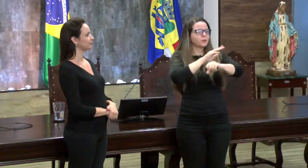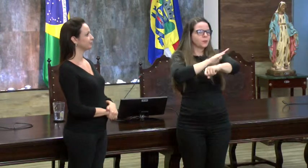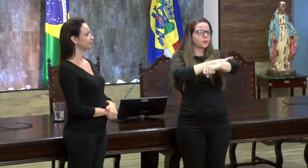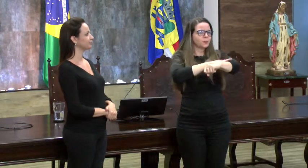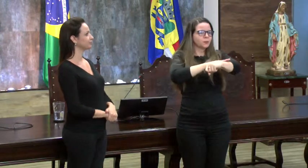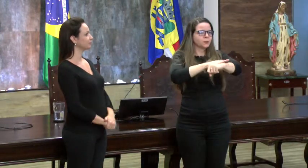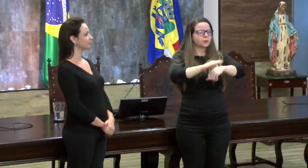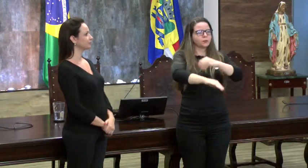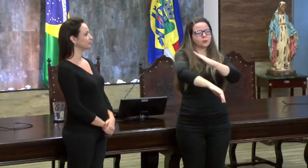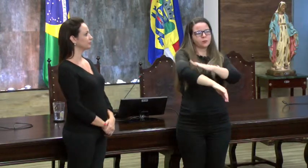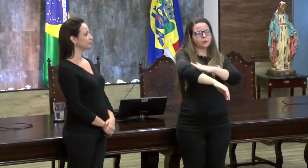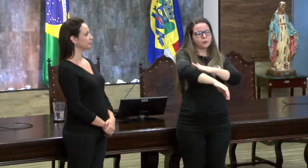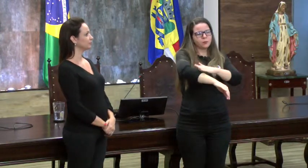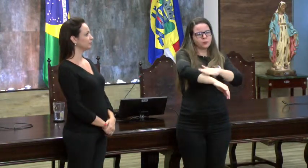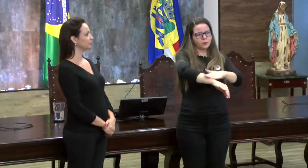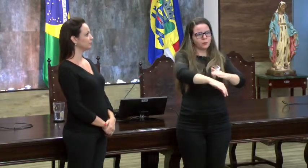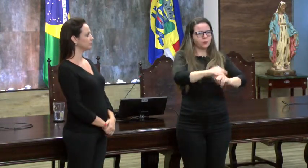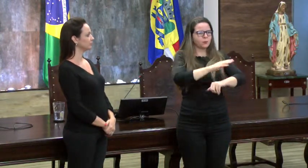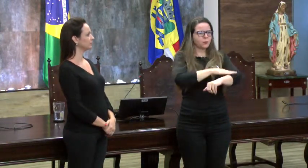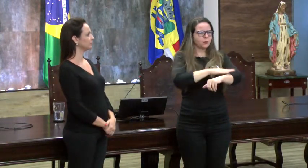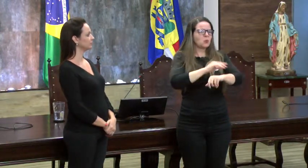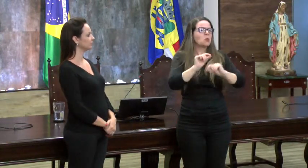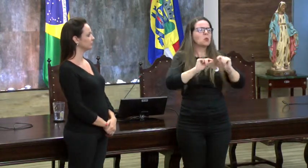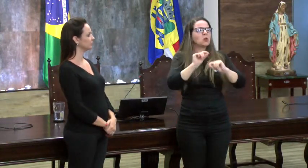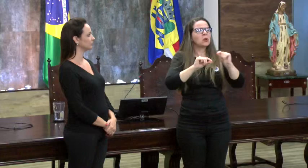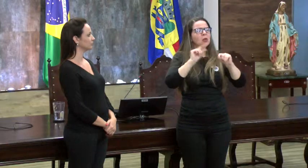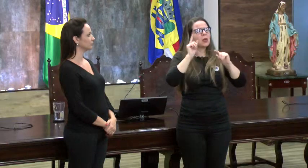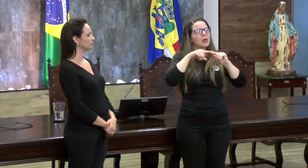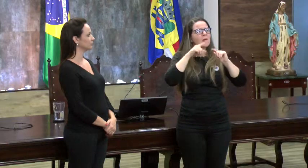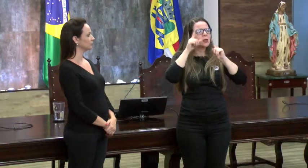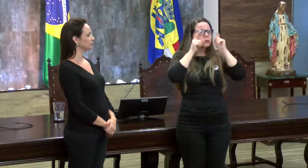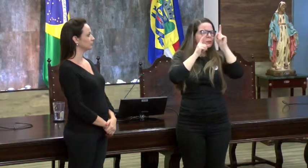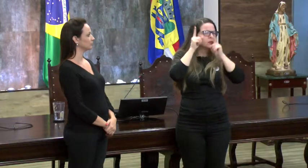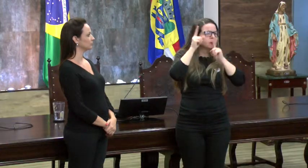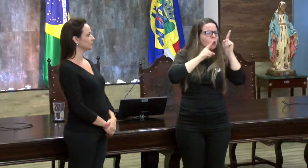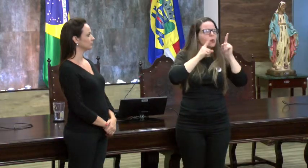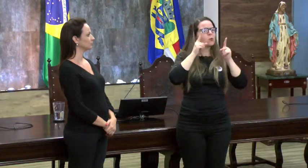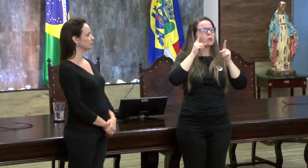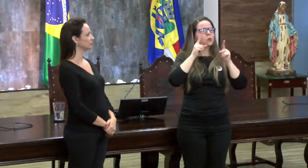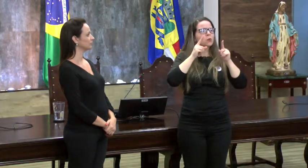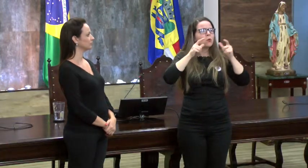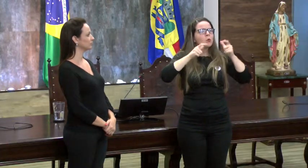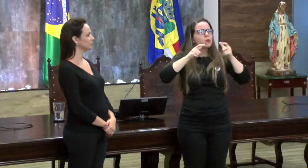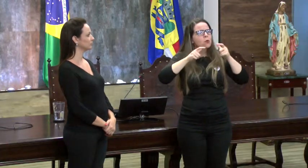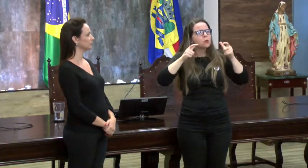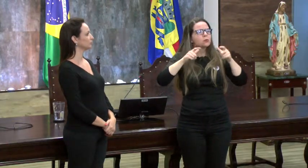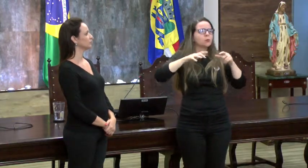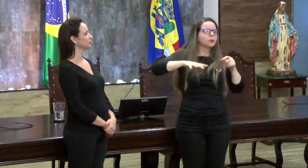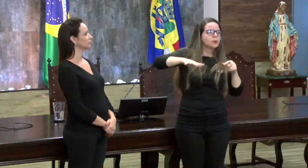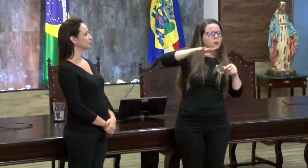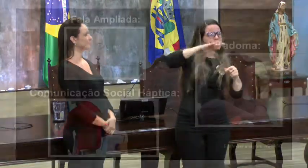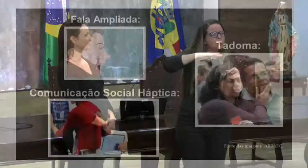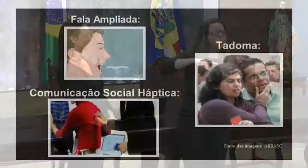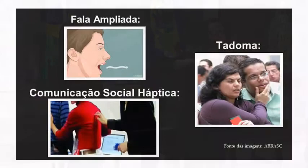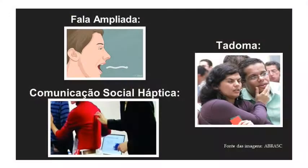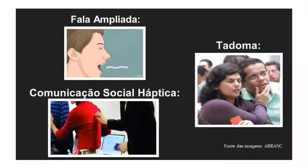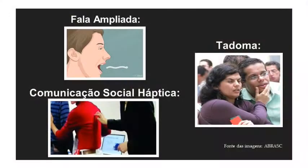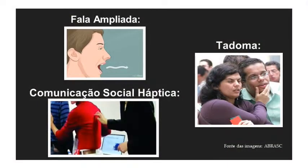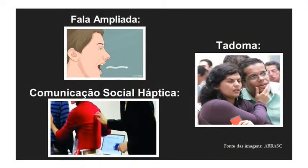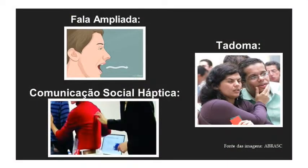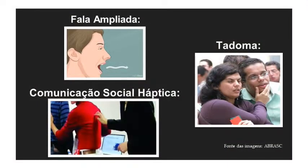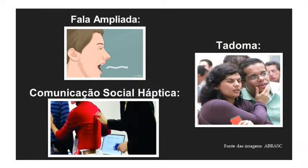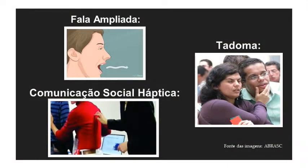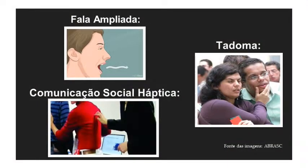usuárias de Tadoma. Ao redor do mundo também existem pessoas usuárias de Tadoma. E na imagem de baixo vocês podem ver a comunicação